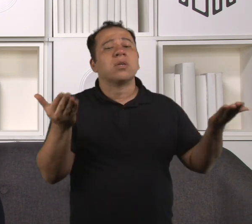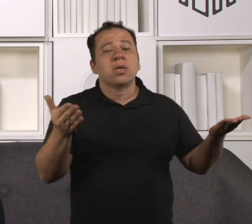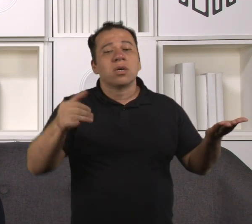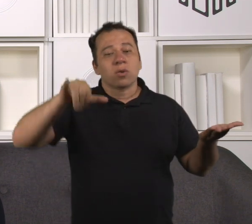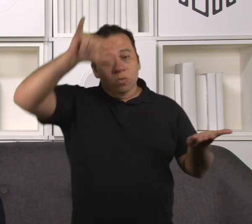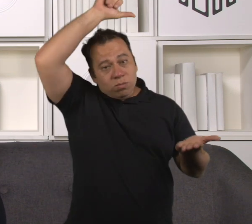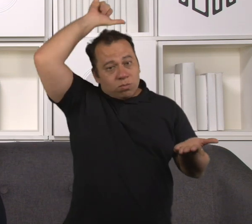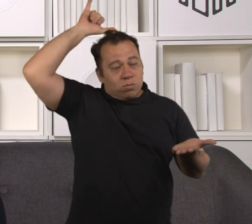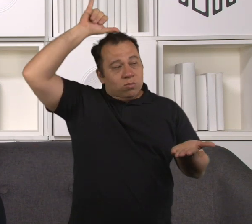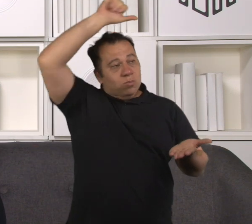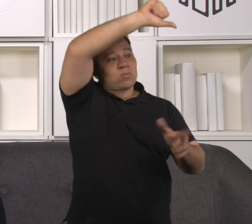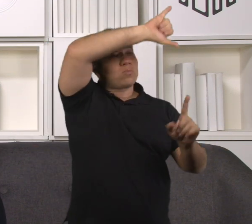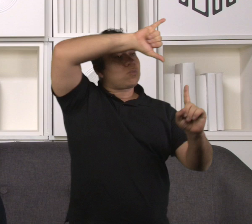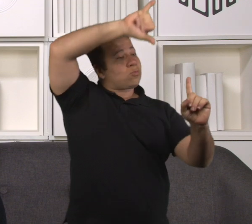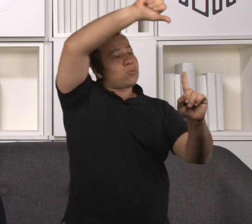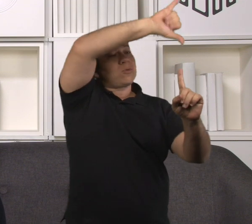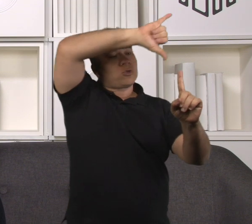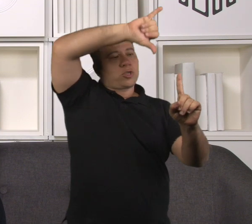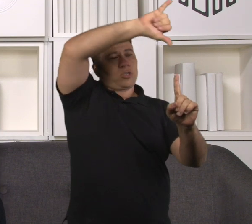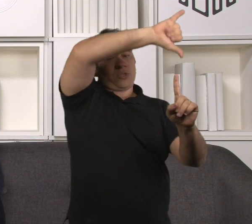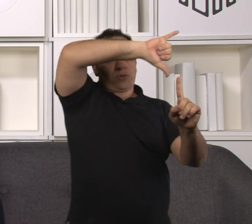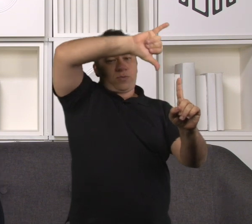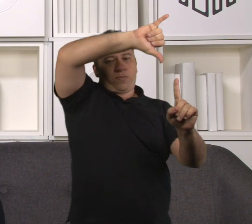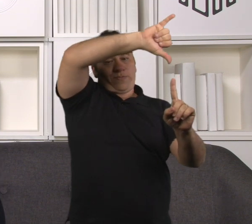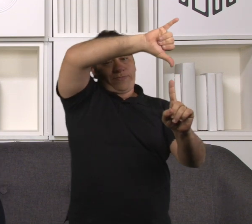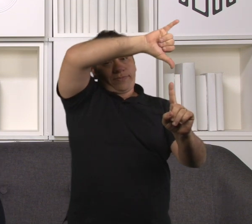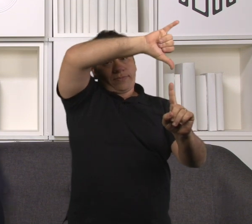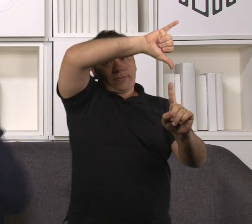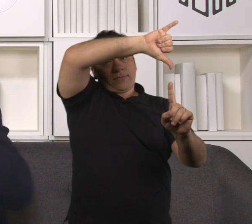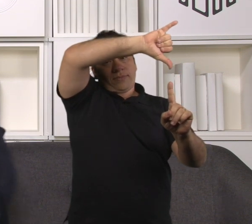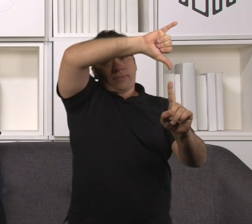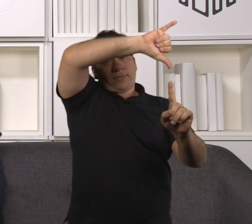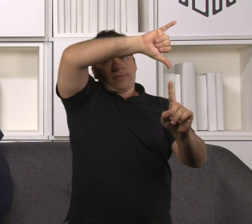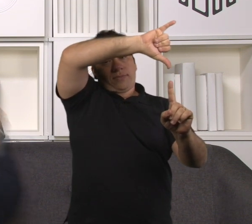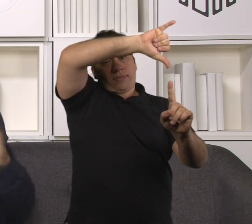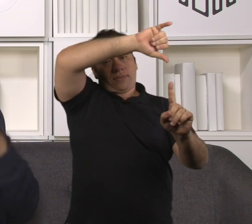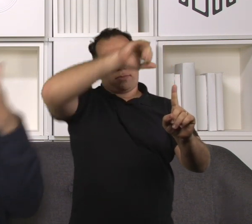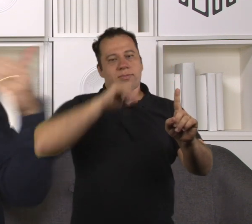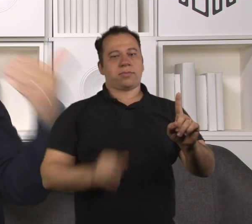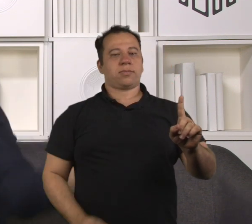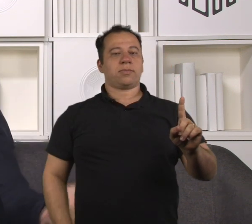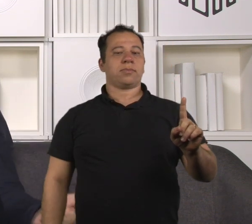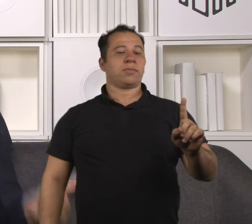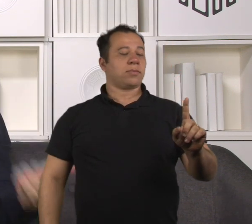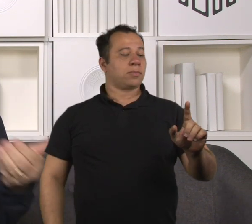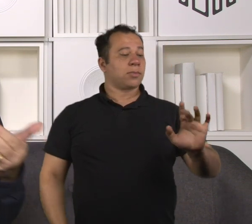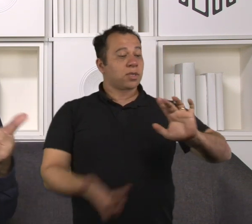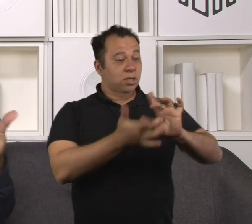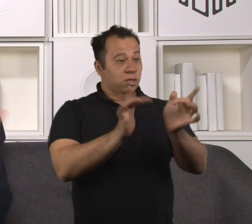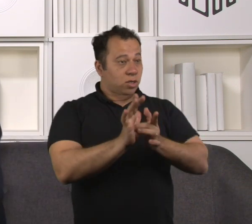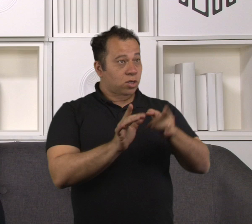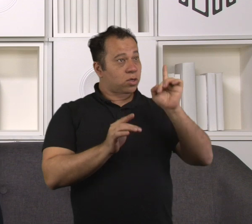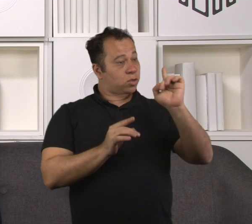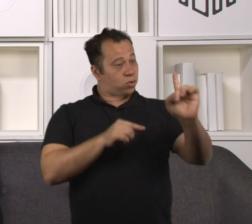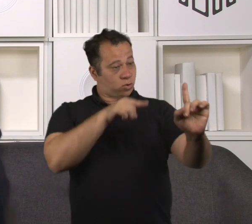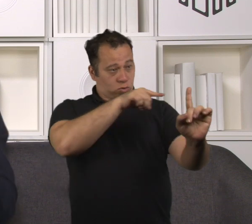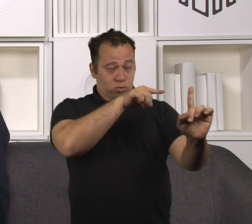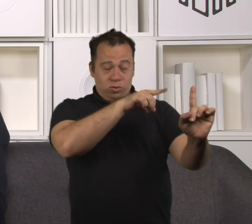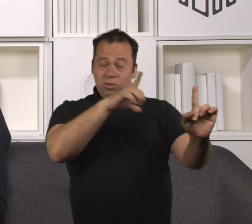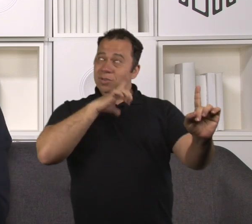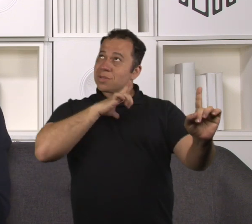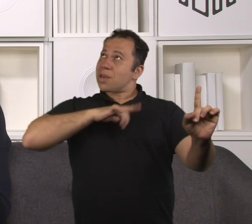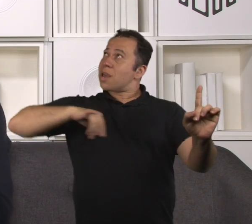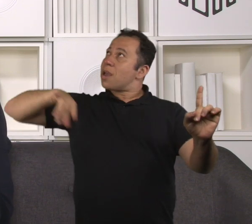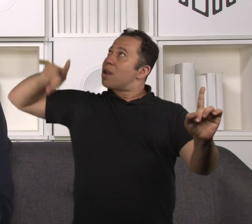O ungido. Jesus é o ungido, é aquele sobre quem repousa a unção de Deus. É aquele sobre